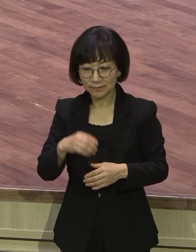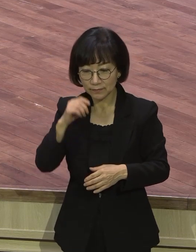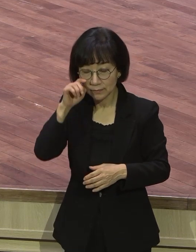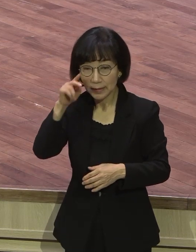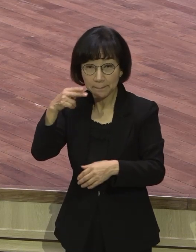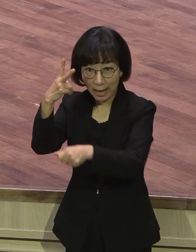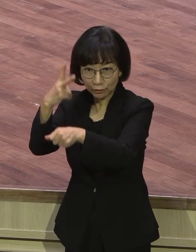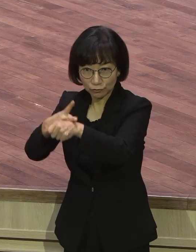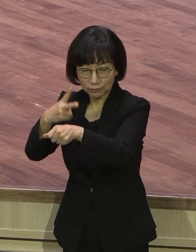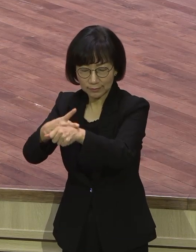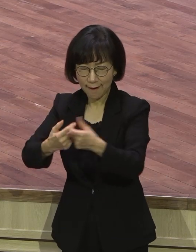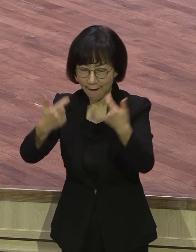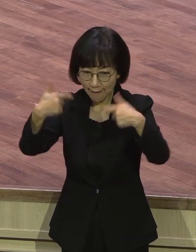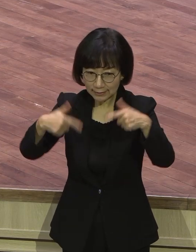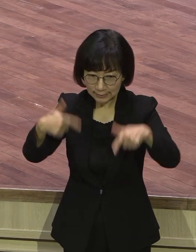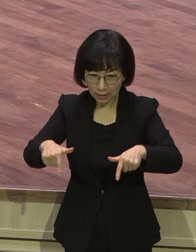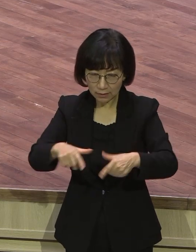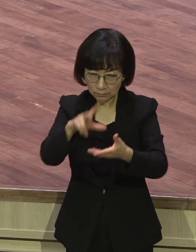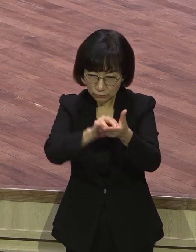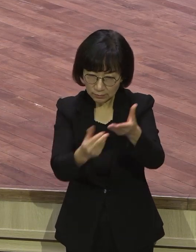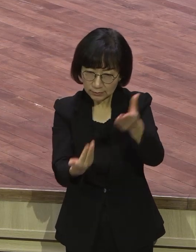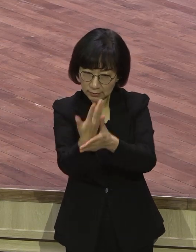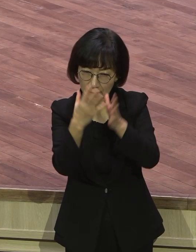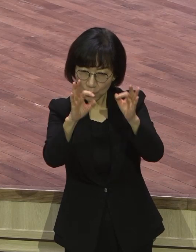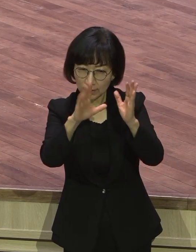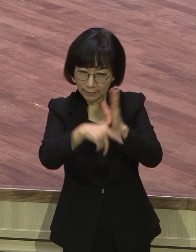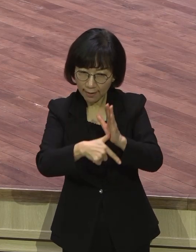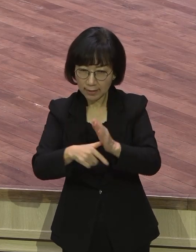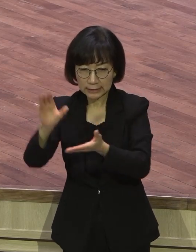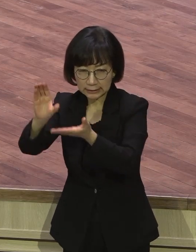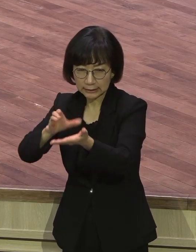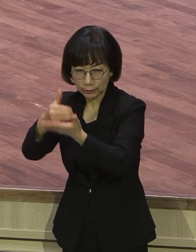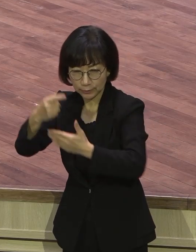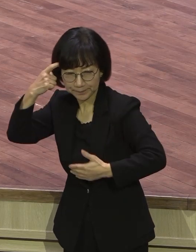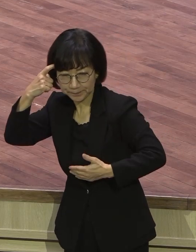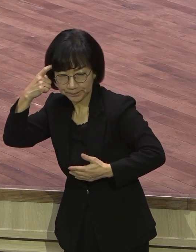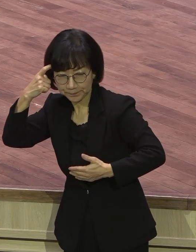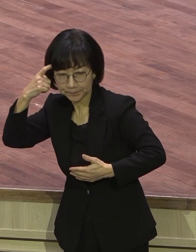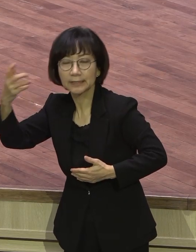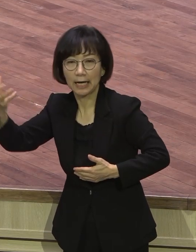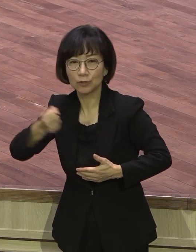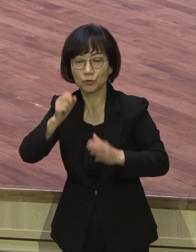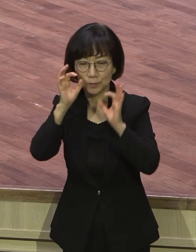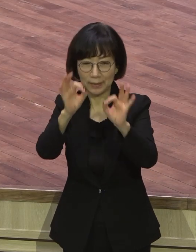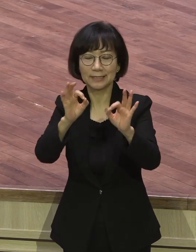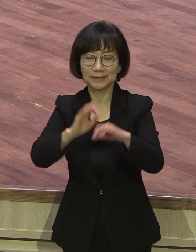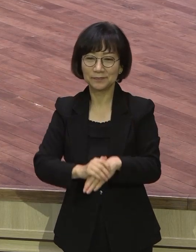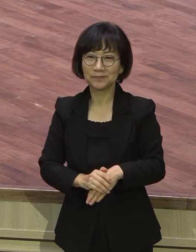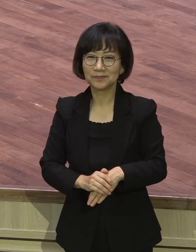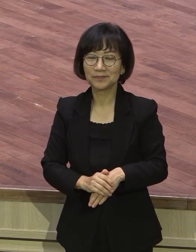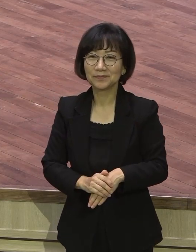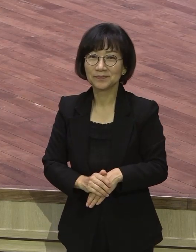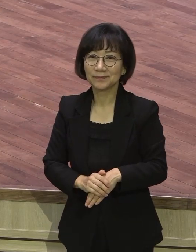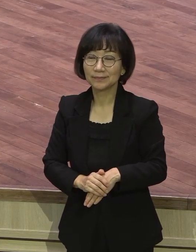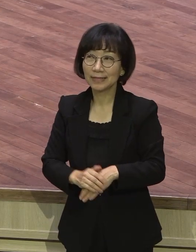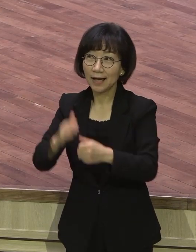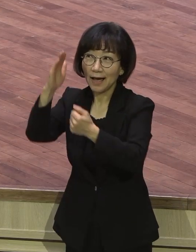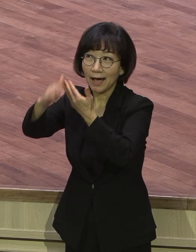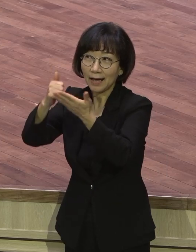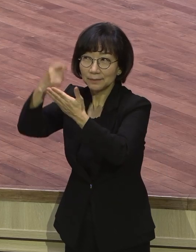바울은 그리스도로 해석한 거예요 이게 영적이 됩니다 모든 것은 그리스도라 하나님의